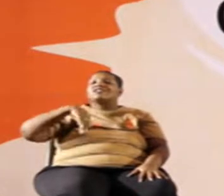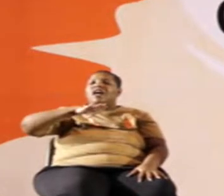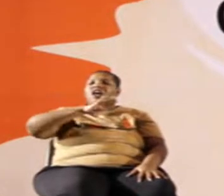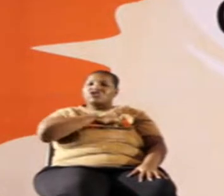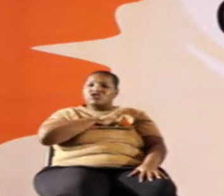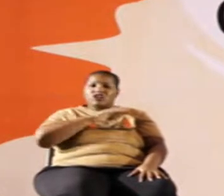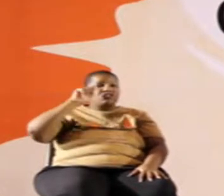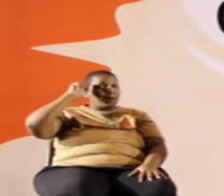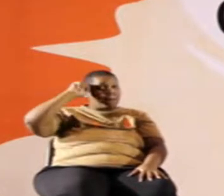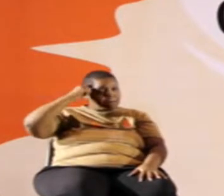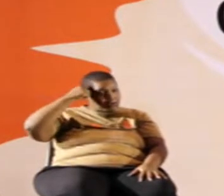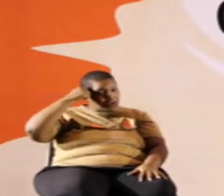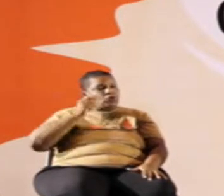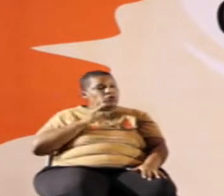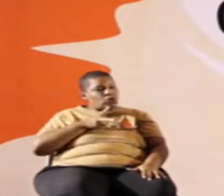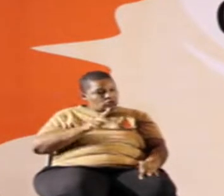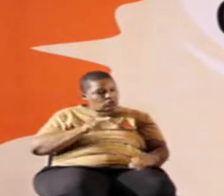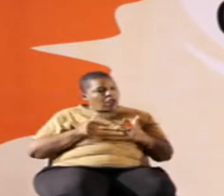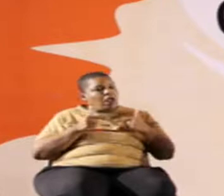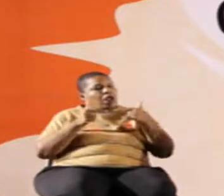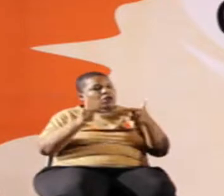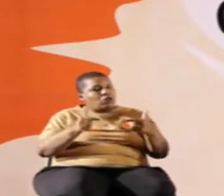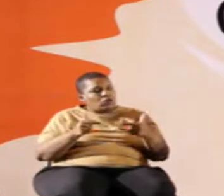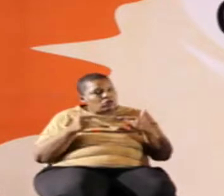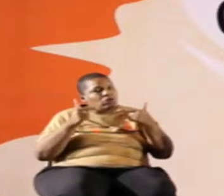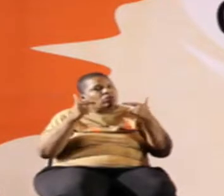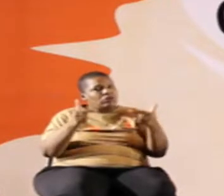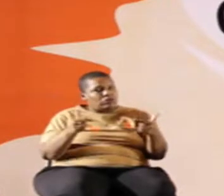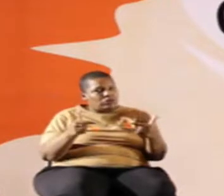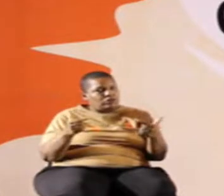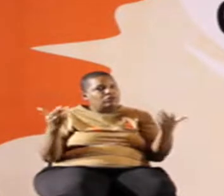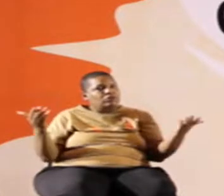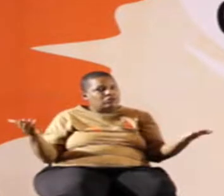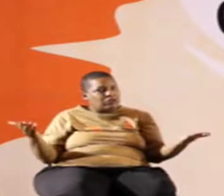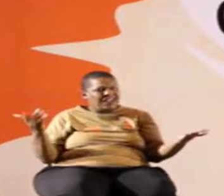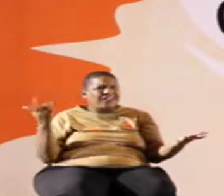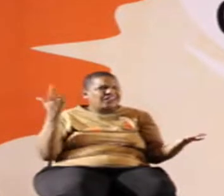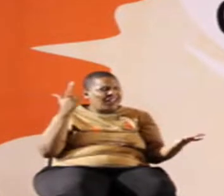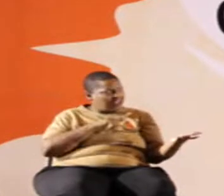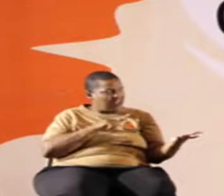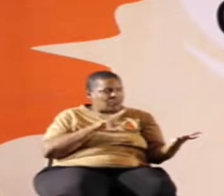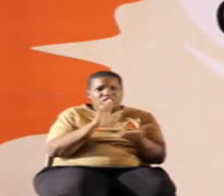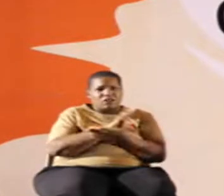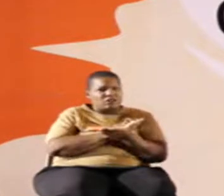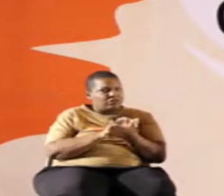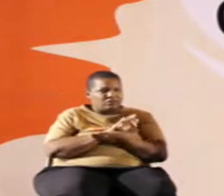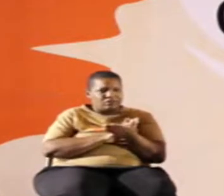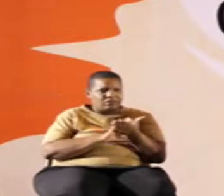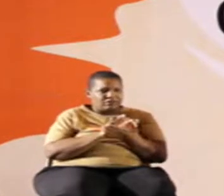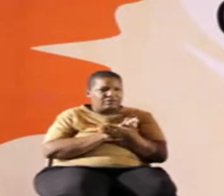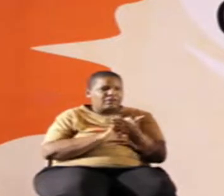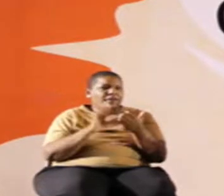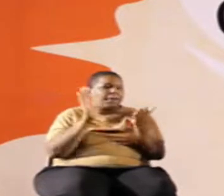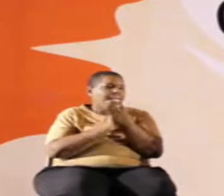gente continuar lutando. Não dá para entregar, dizer, olha, está ganho porque não vai estar, não. Está, não.